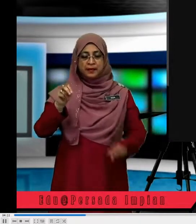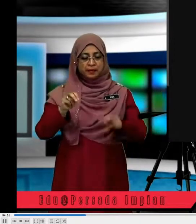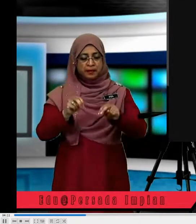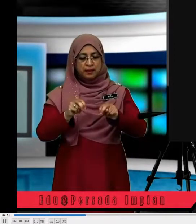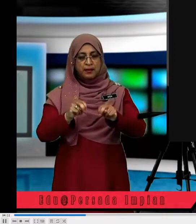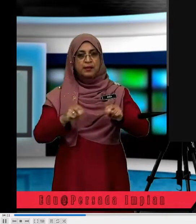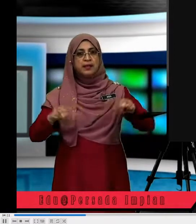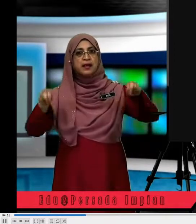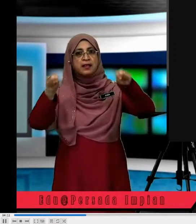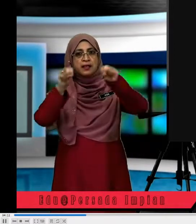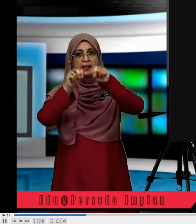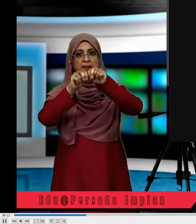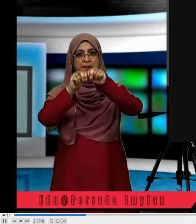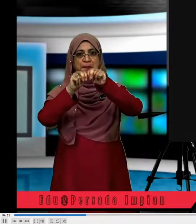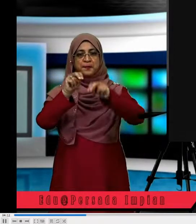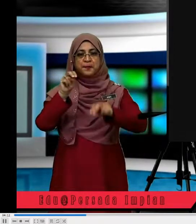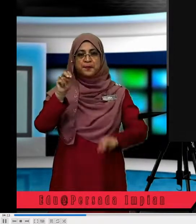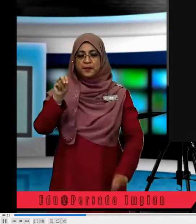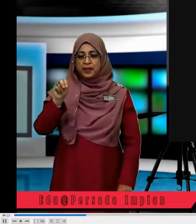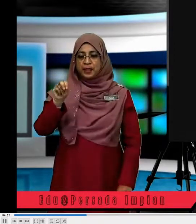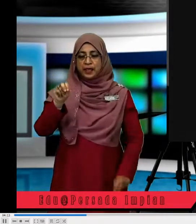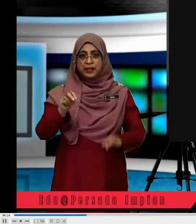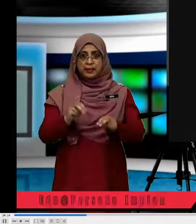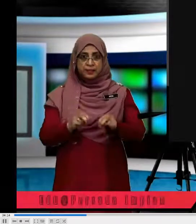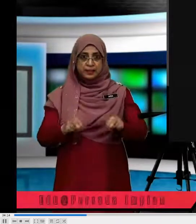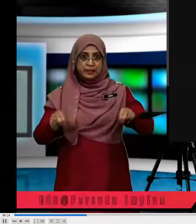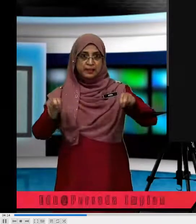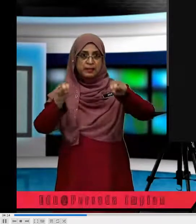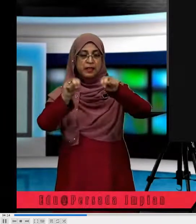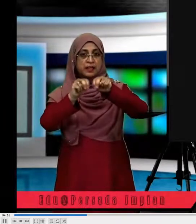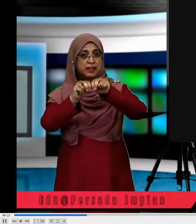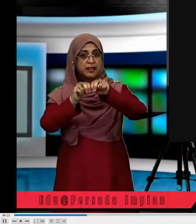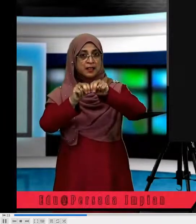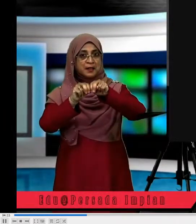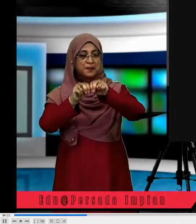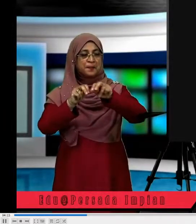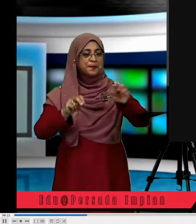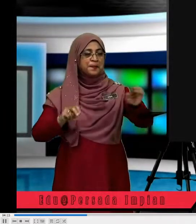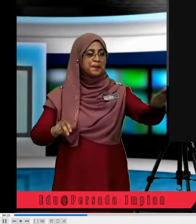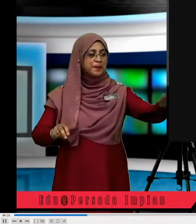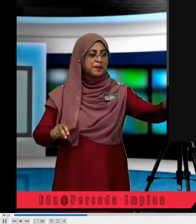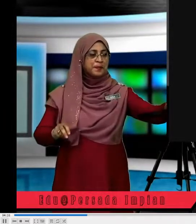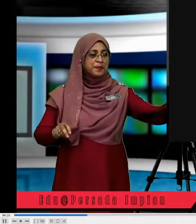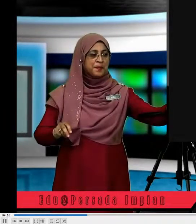hai eh nyangka n nangka